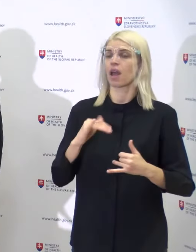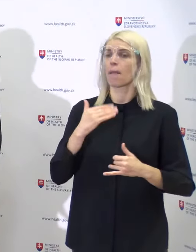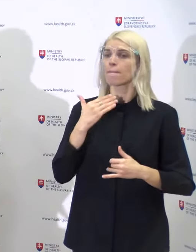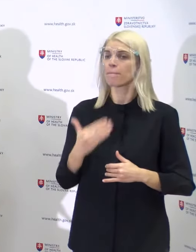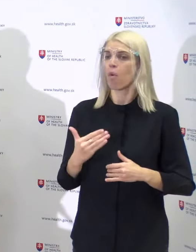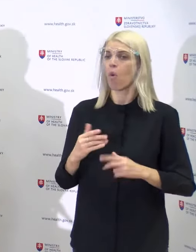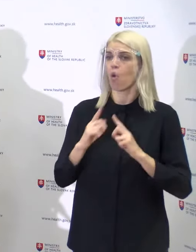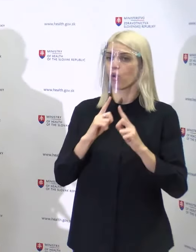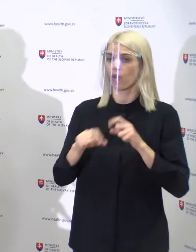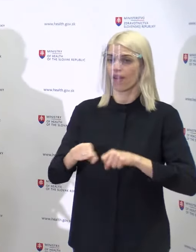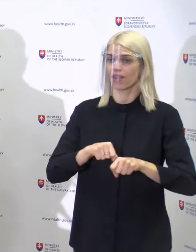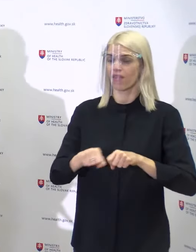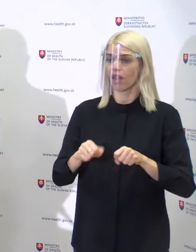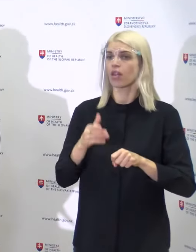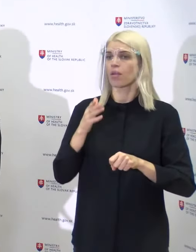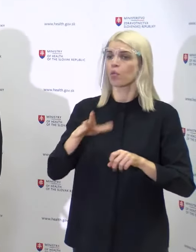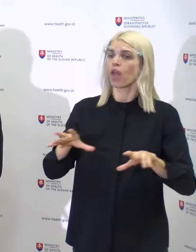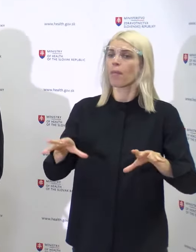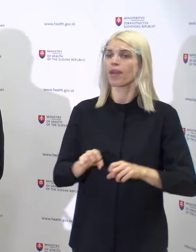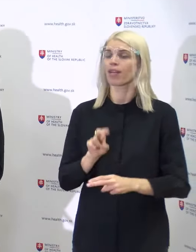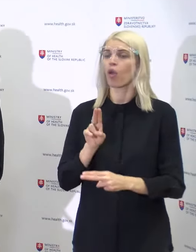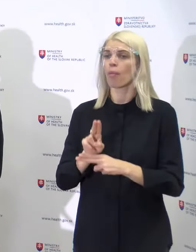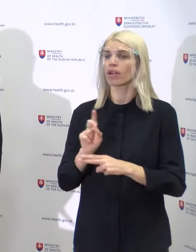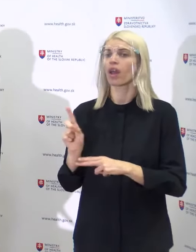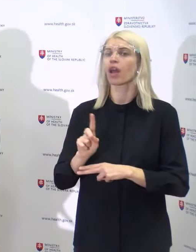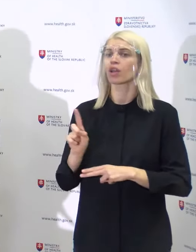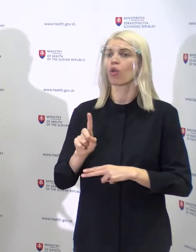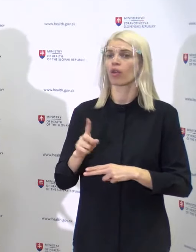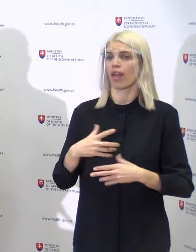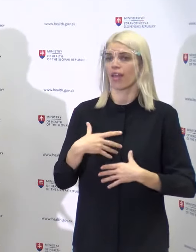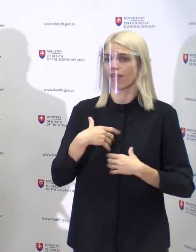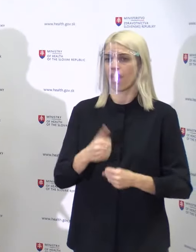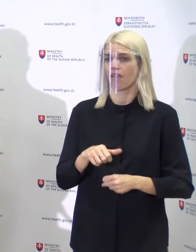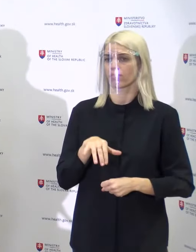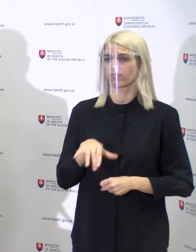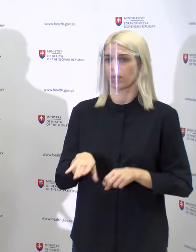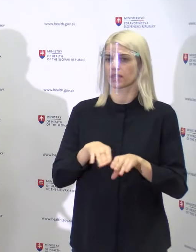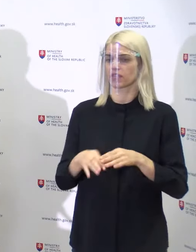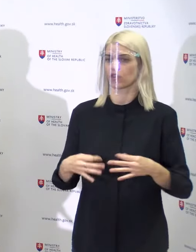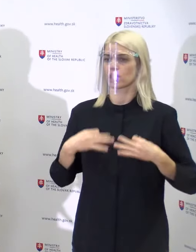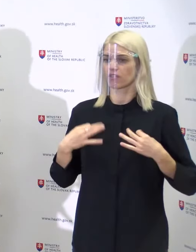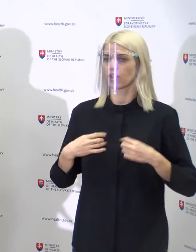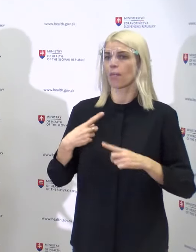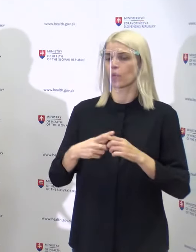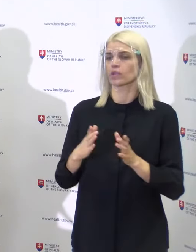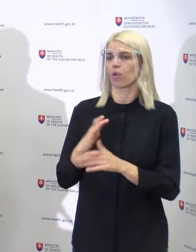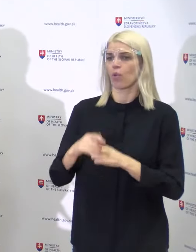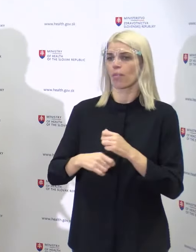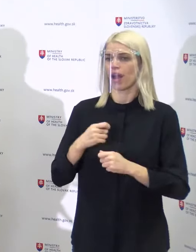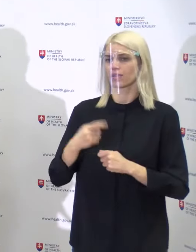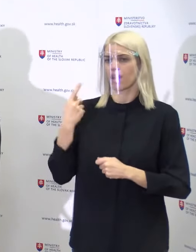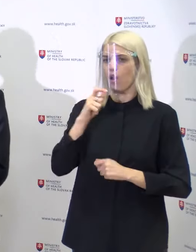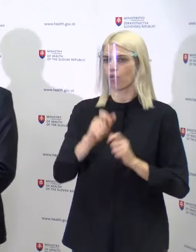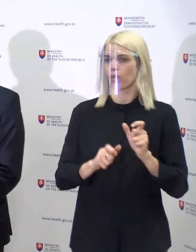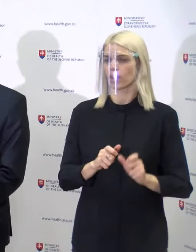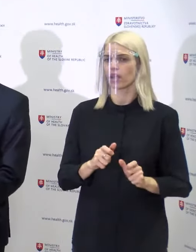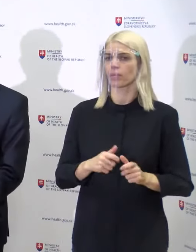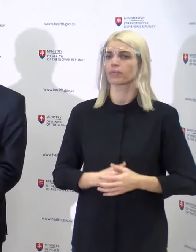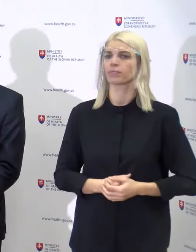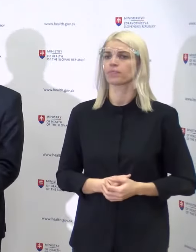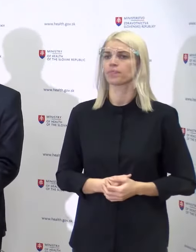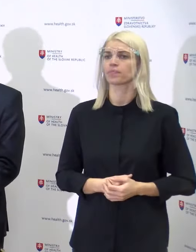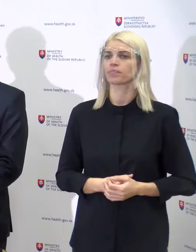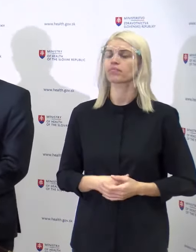vlády budú prijaté také opatrenia, ktoré navrhuje ministerstvo zdravotníctva a samozrejme spolupráce s odborníkmi.